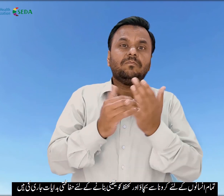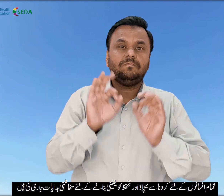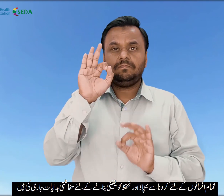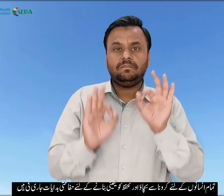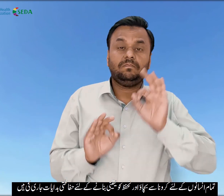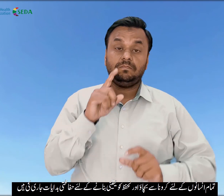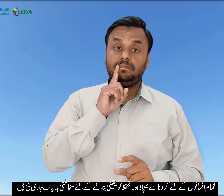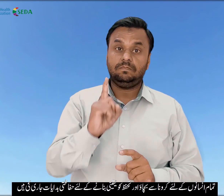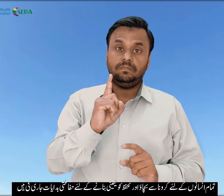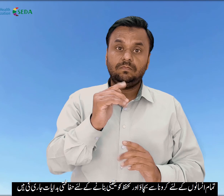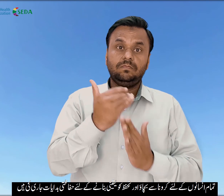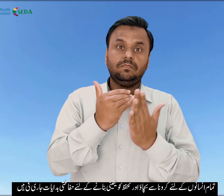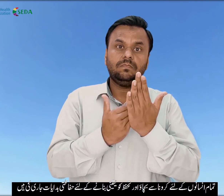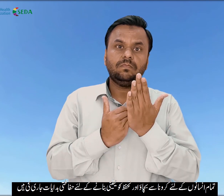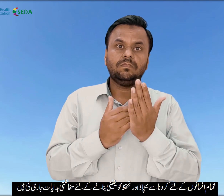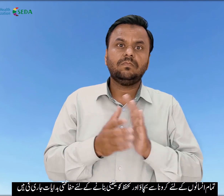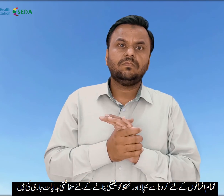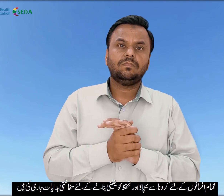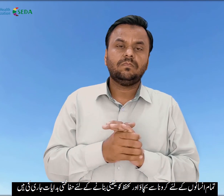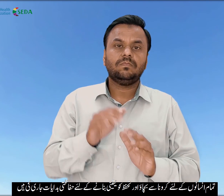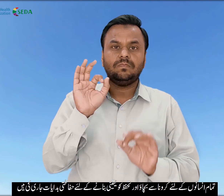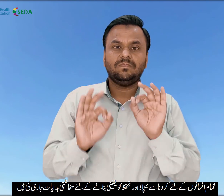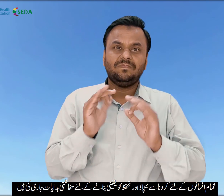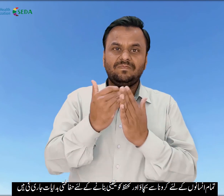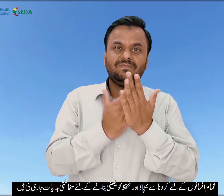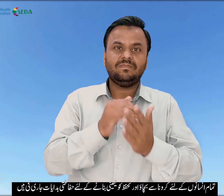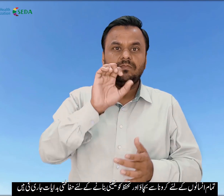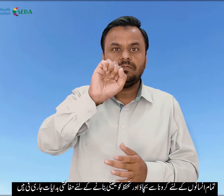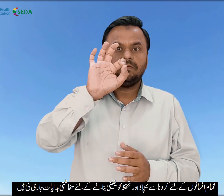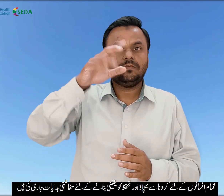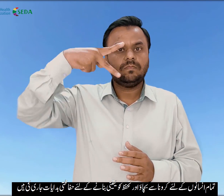یقینی بنانے کے لیے حفاظتی ہدایات جاری کی ہیں۔